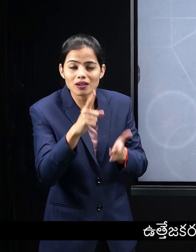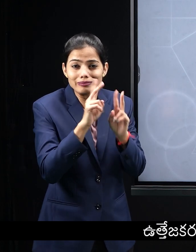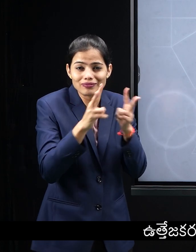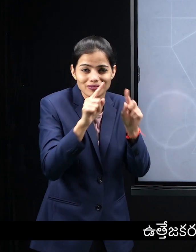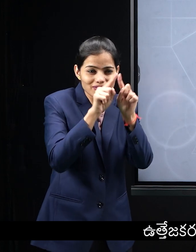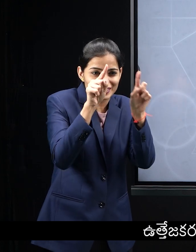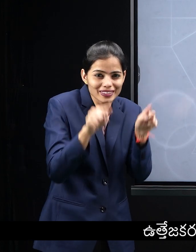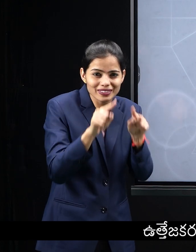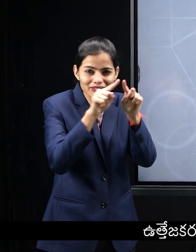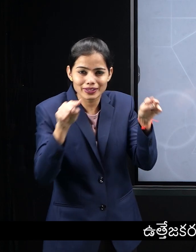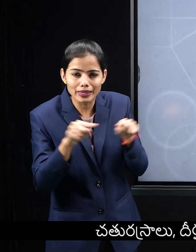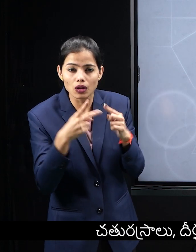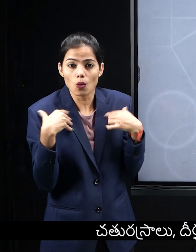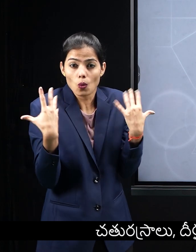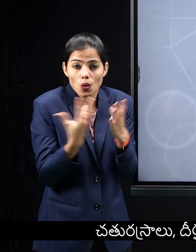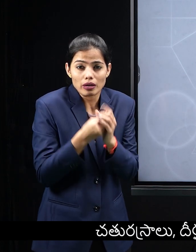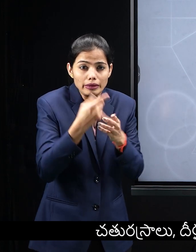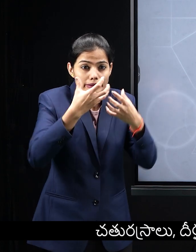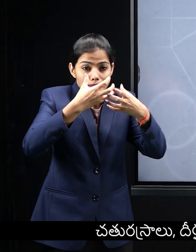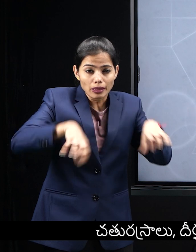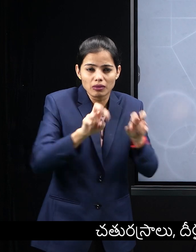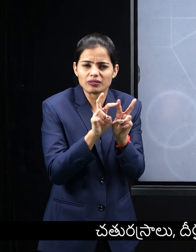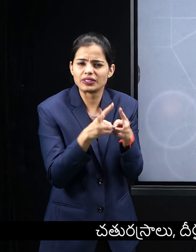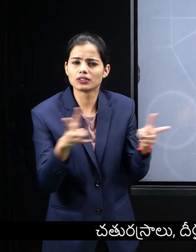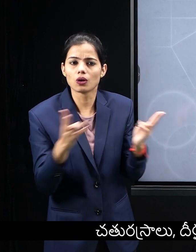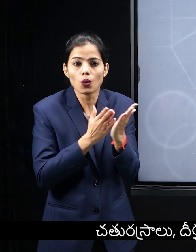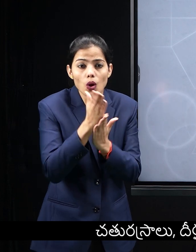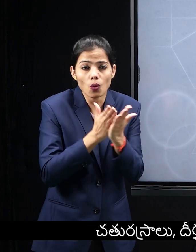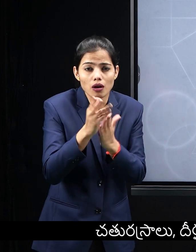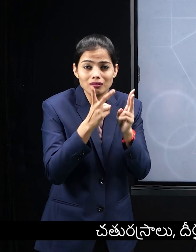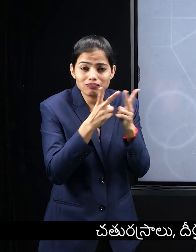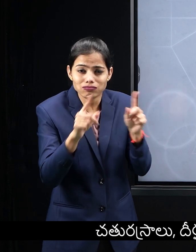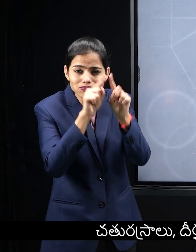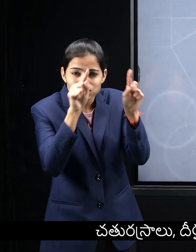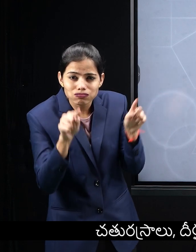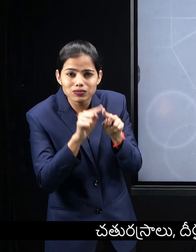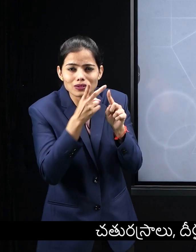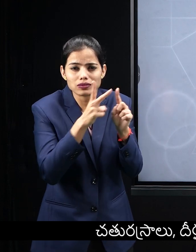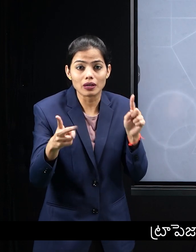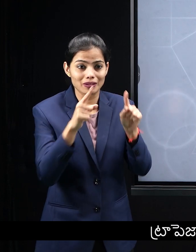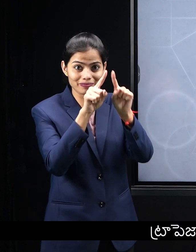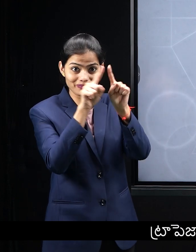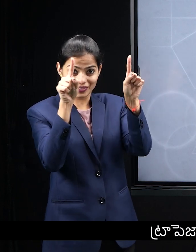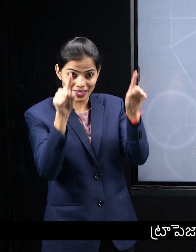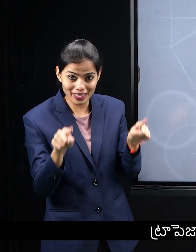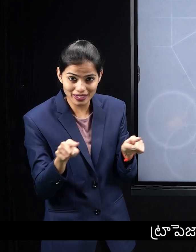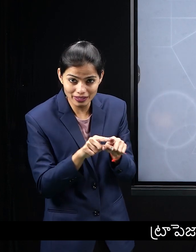ప్రయాణాన్ని ప్రారంభిస్తాము. చతురస్రాలు, దీర్ఘచతురస్రాలు, సమాంతర చతుర్భుజాలు, ట్రాపెజాయిడ్లు